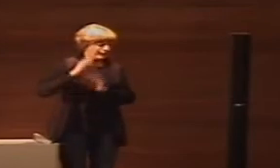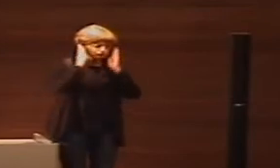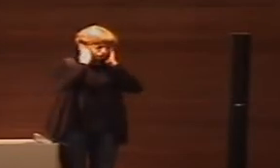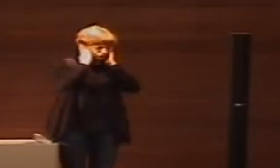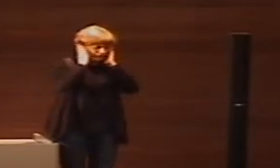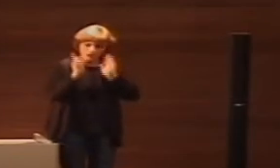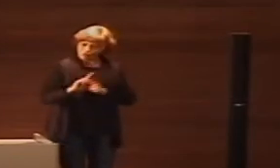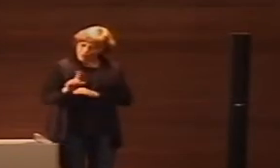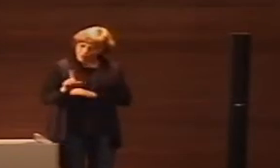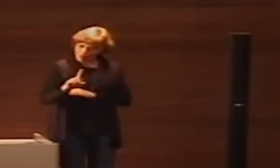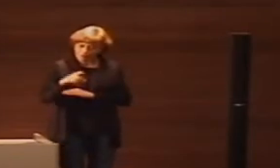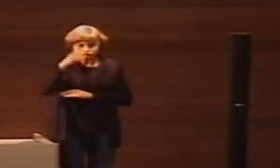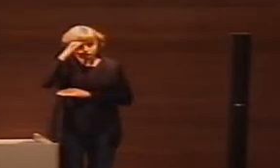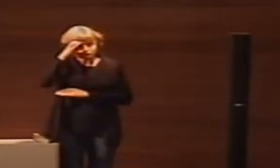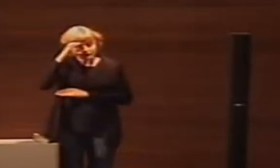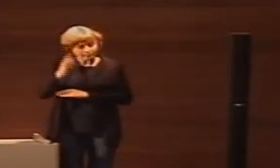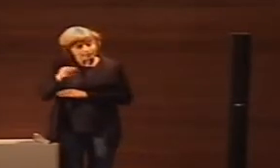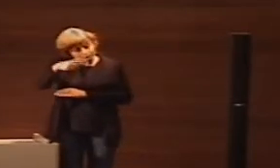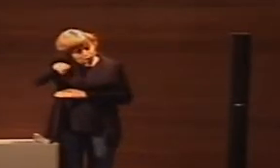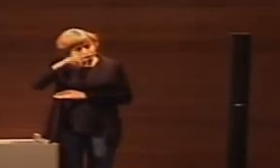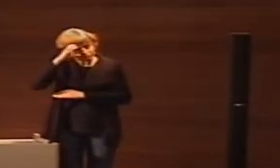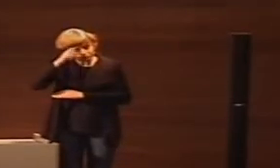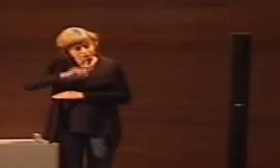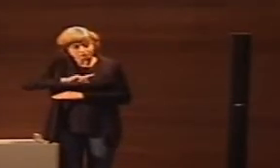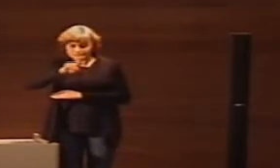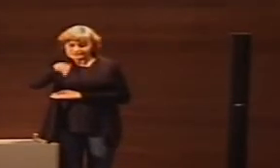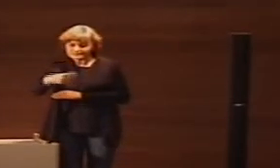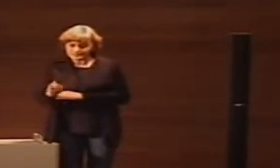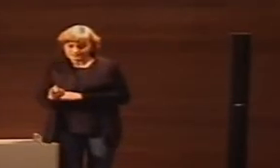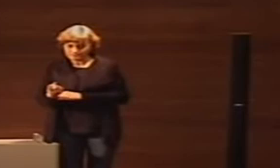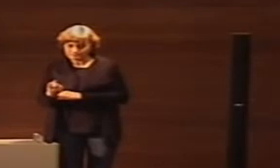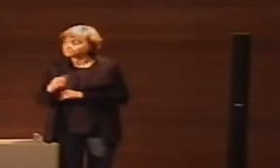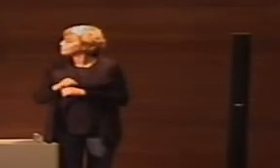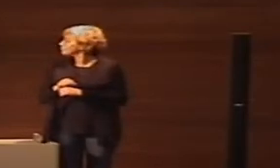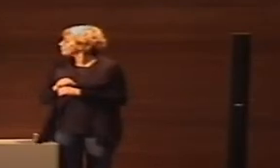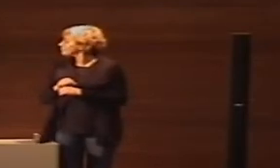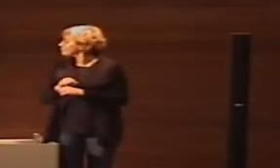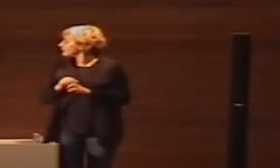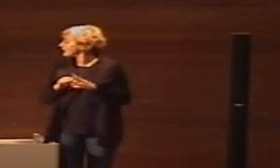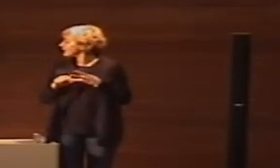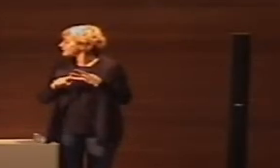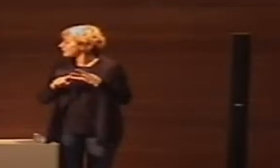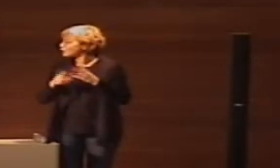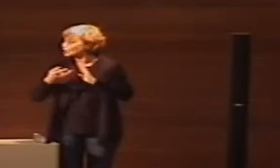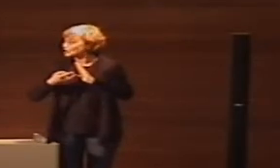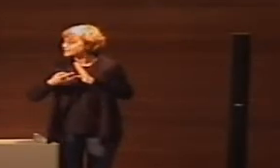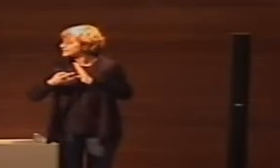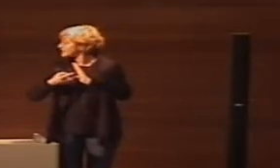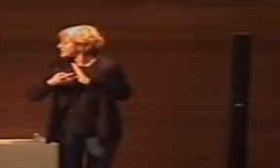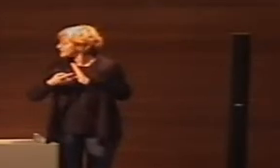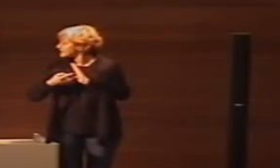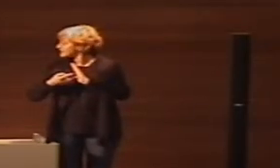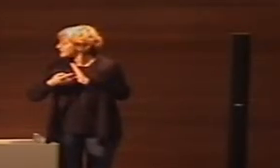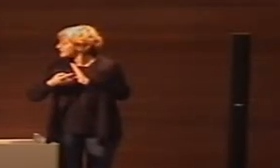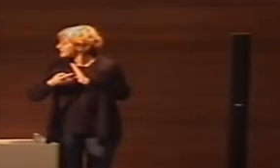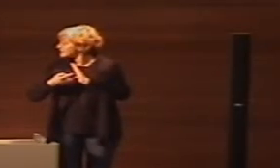residuos, también os hablaré un poco de esto, que de hecho es posiblemente mi principal especialidad.